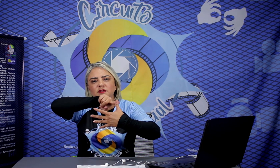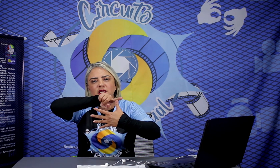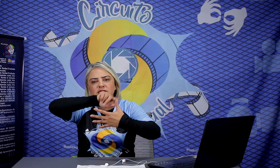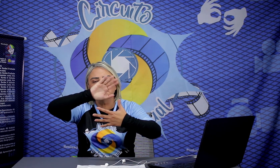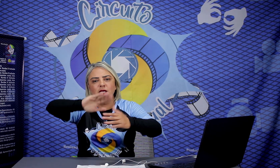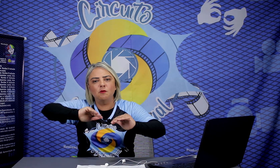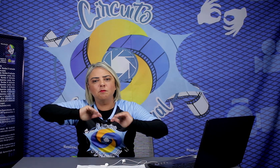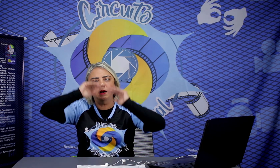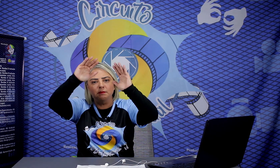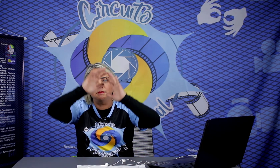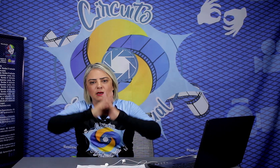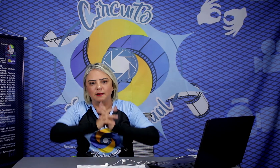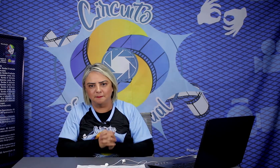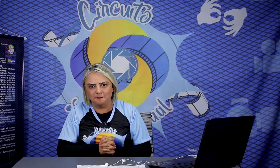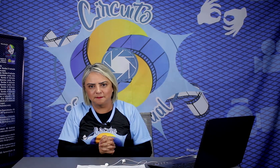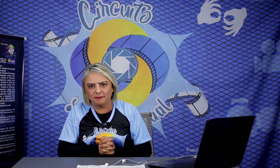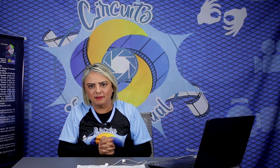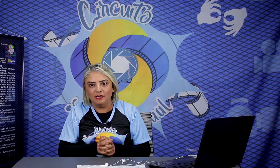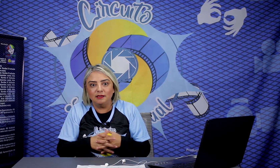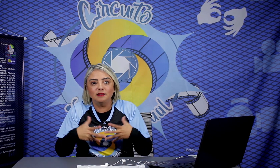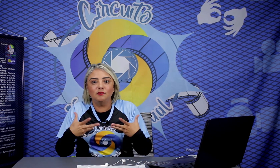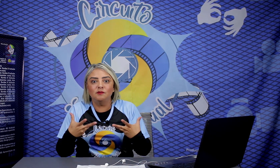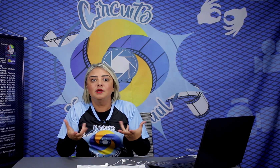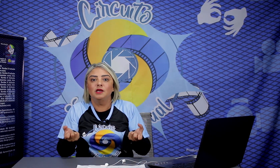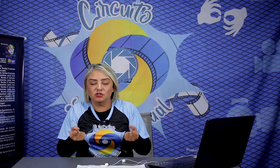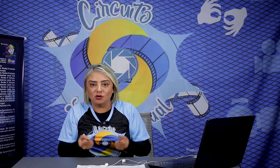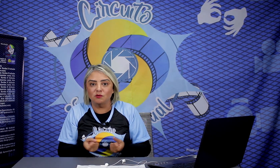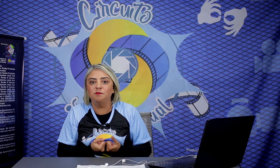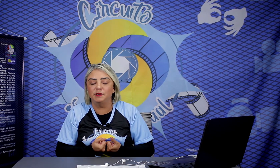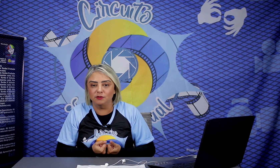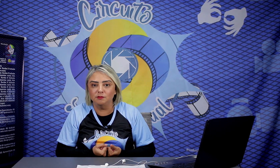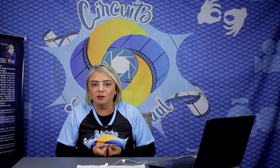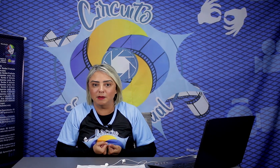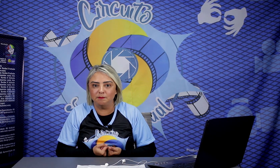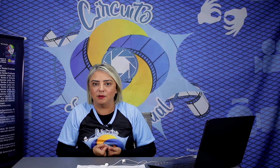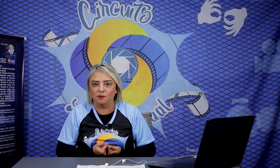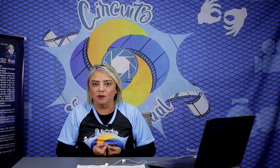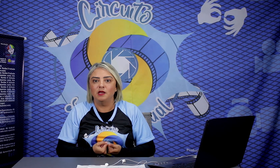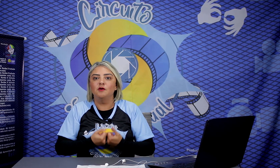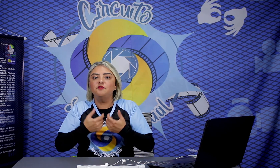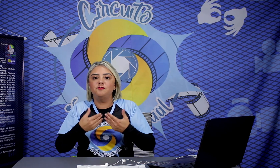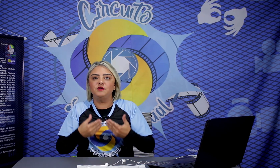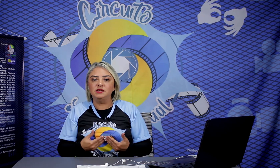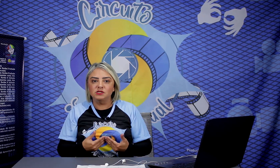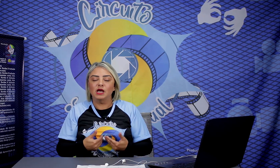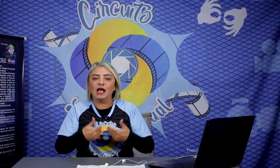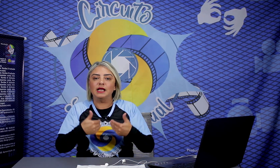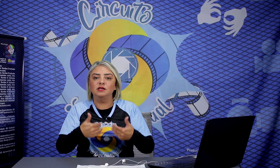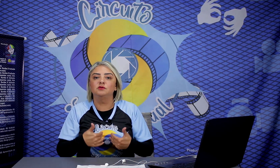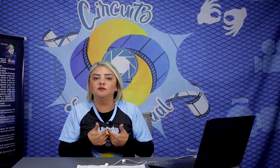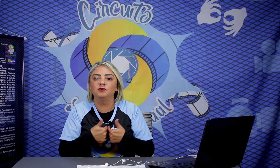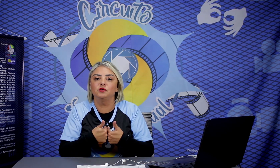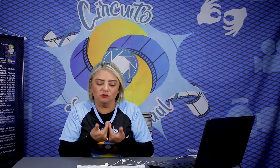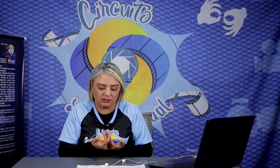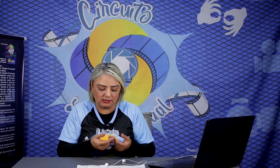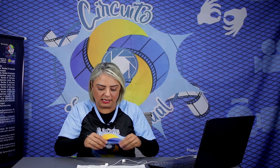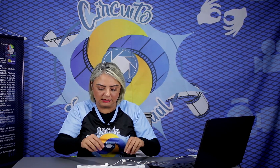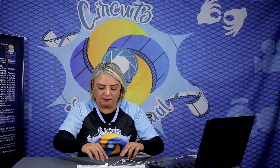esse que é o bam. Então, eu já cumpri o meu papel. Eu fiz aquilo que eu fui contratada para